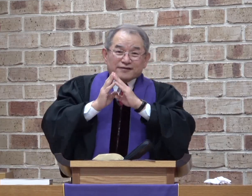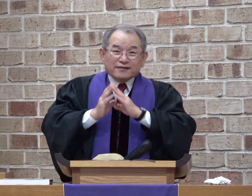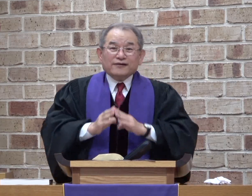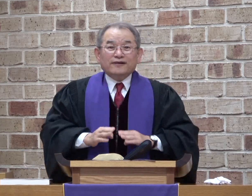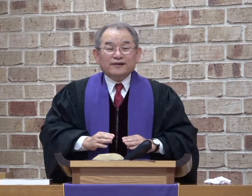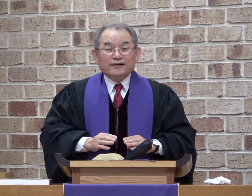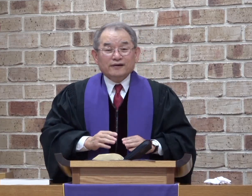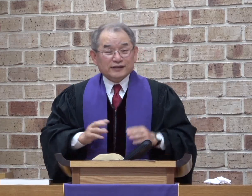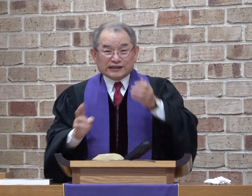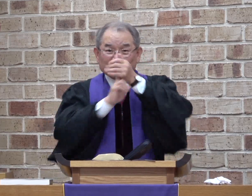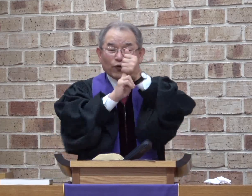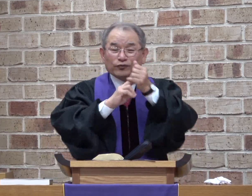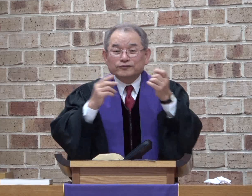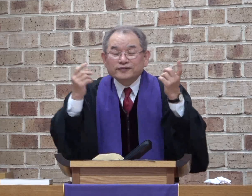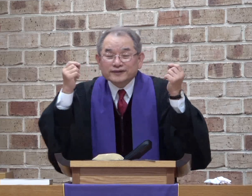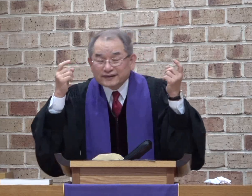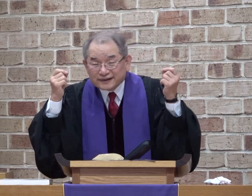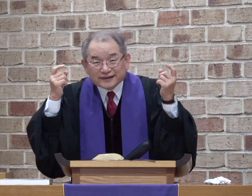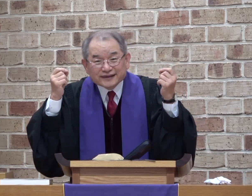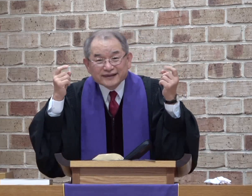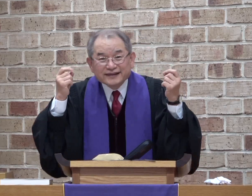정말 기적과 같습니다. 2번의 건축은.